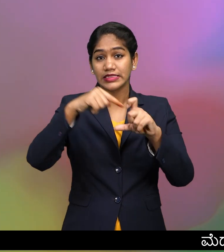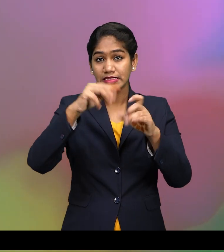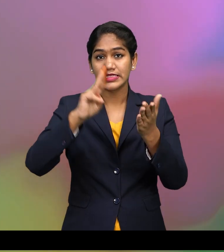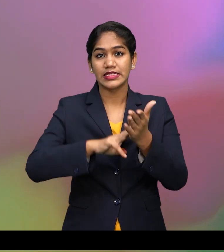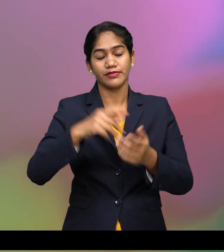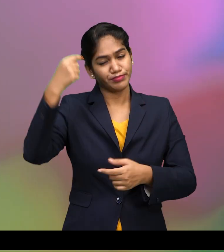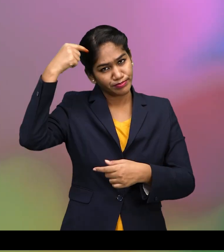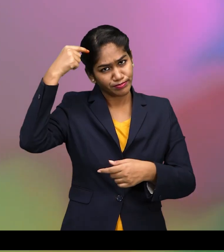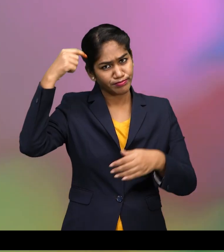ಅಥವಾ